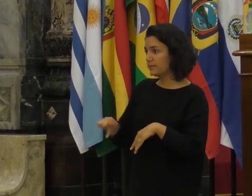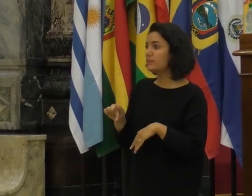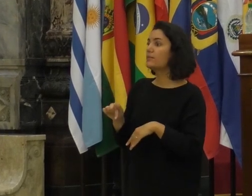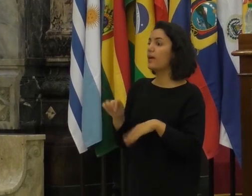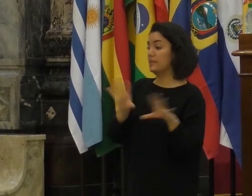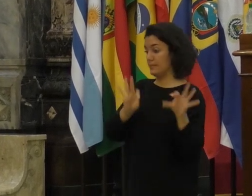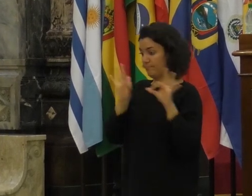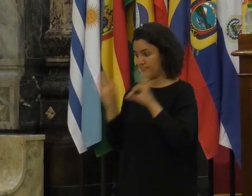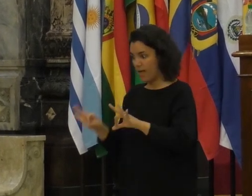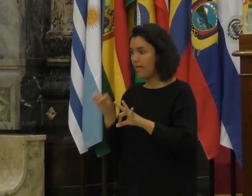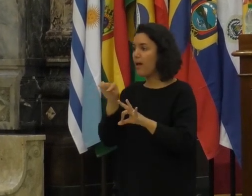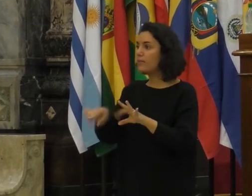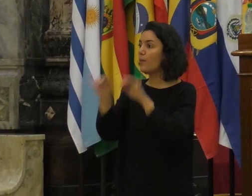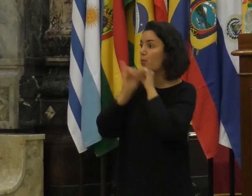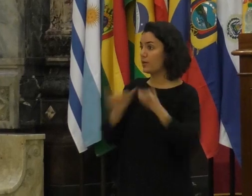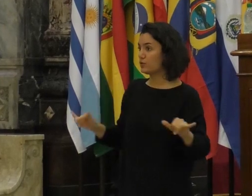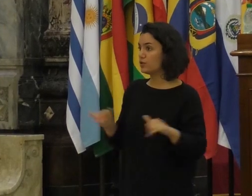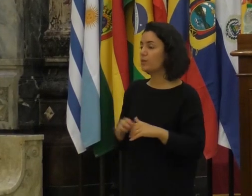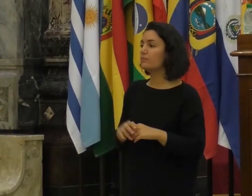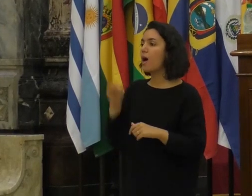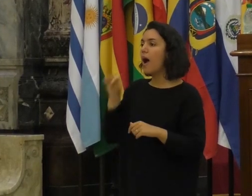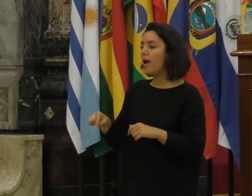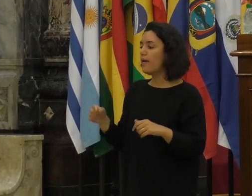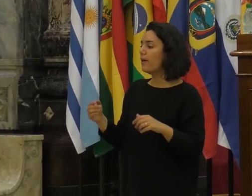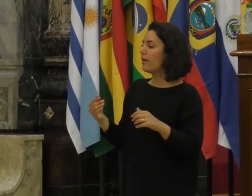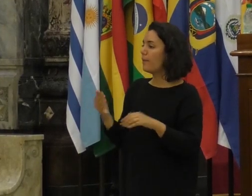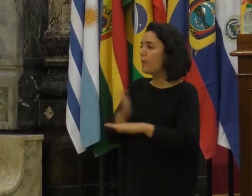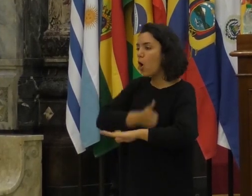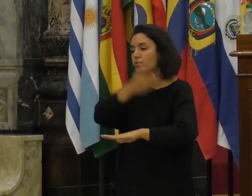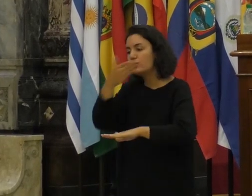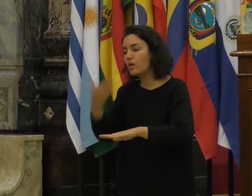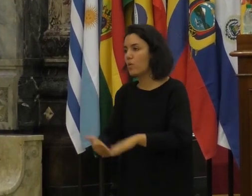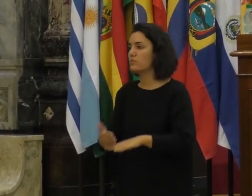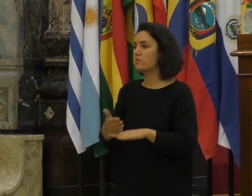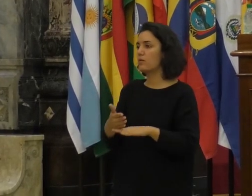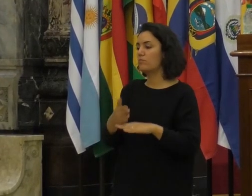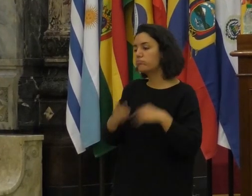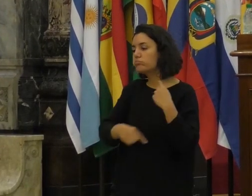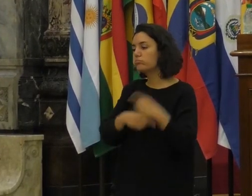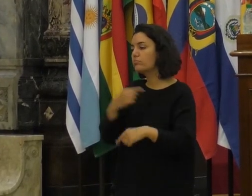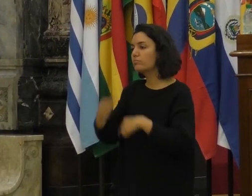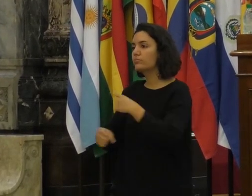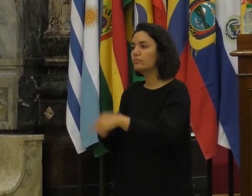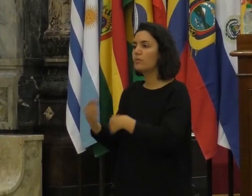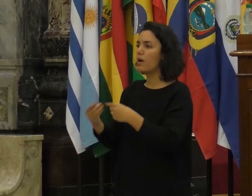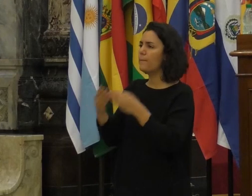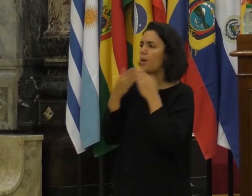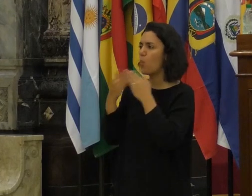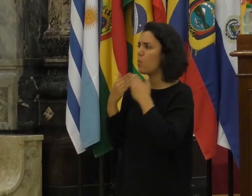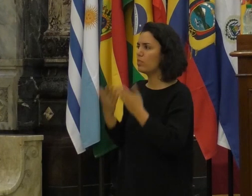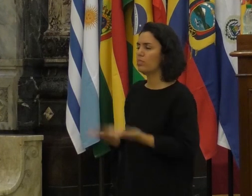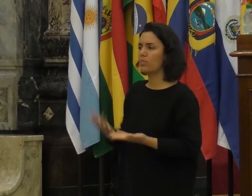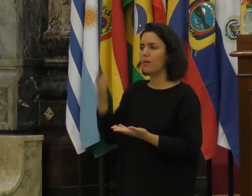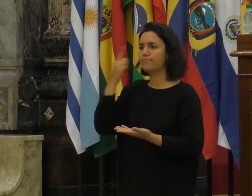citada publicación, tuvieron consecuentemente numerosos interrogantes